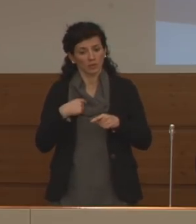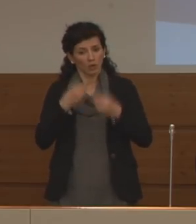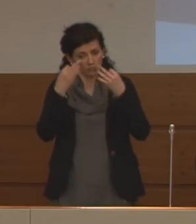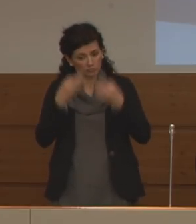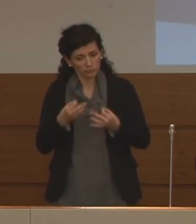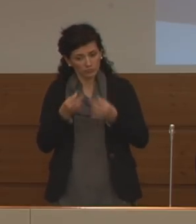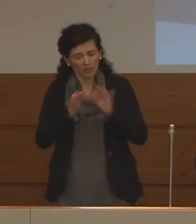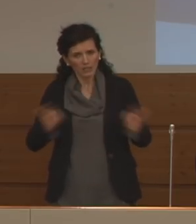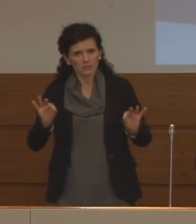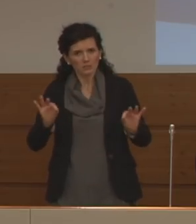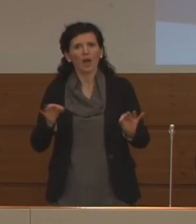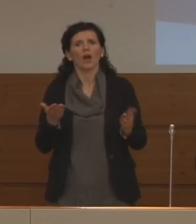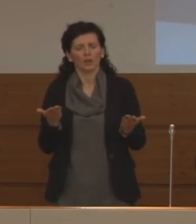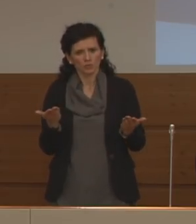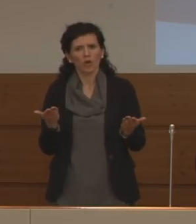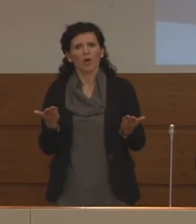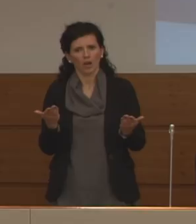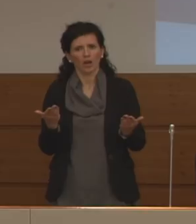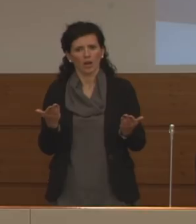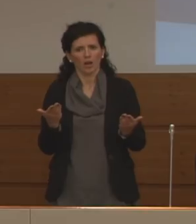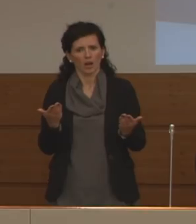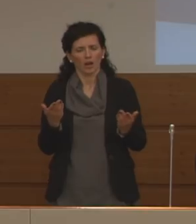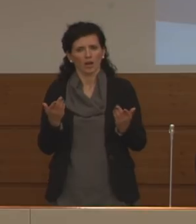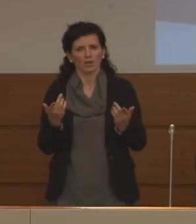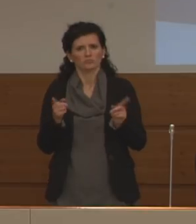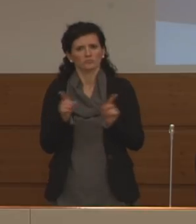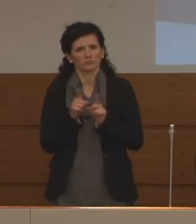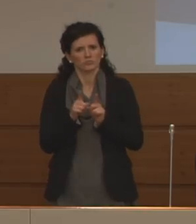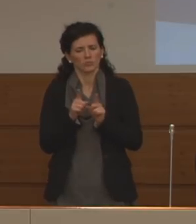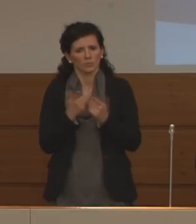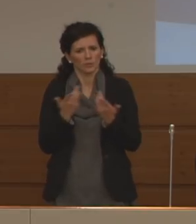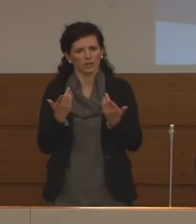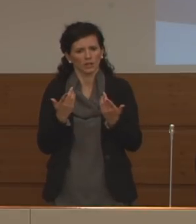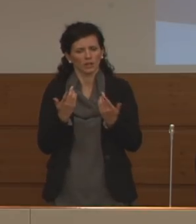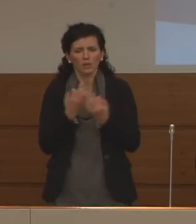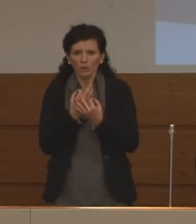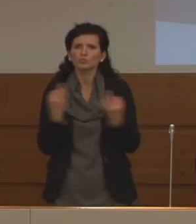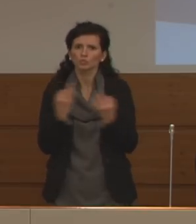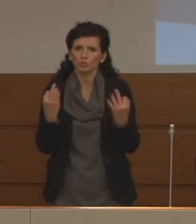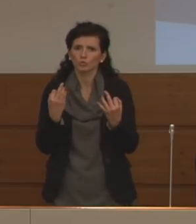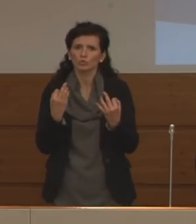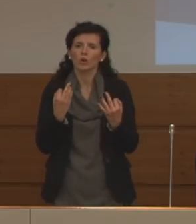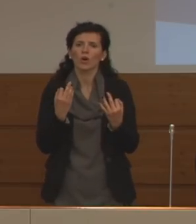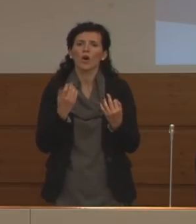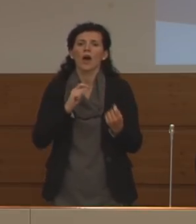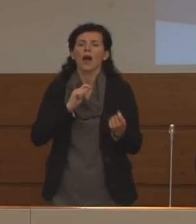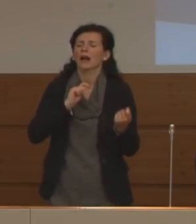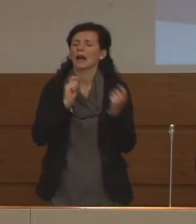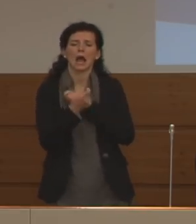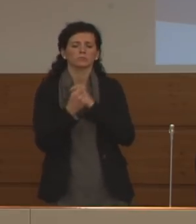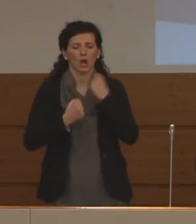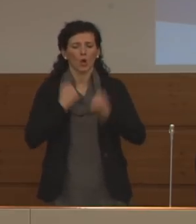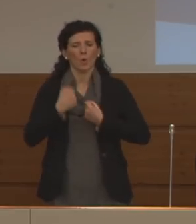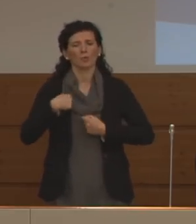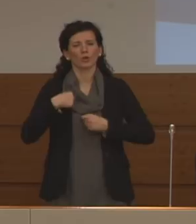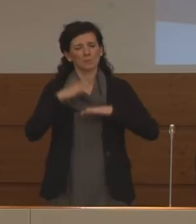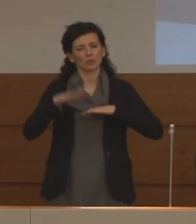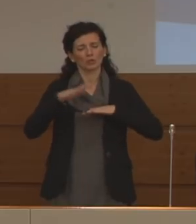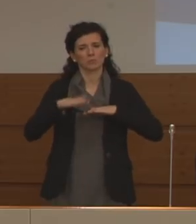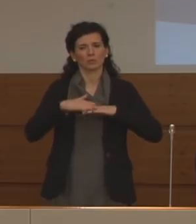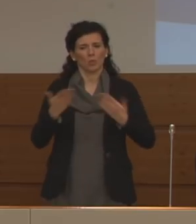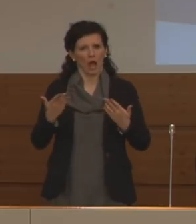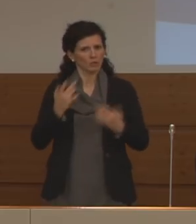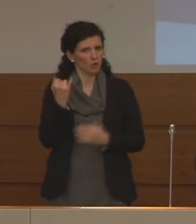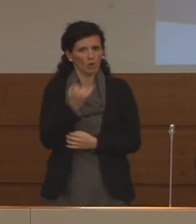riuscire a cambiare in maniera così importanti comportamenti è tutto fuorché